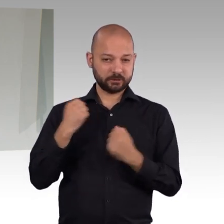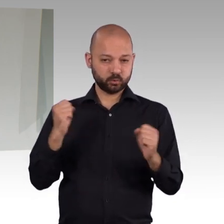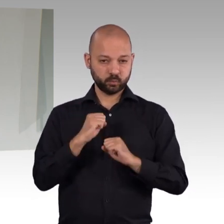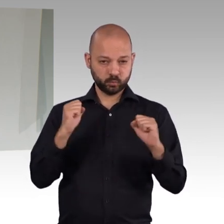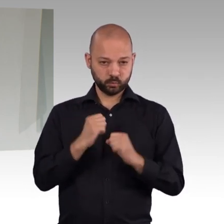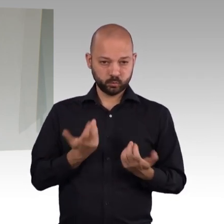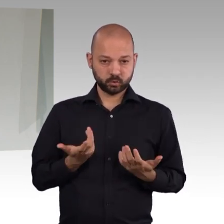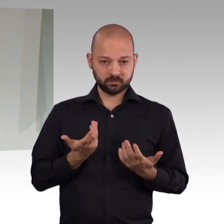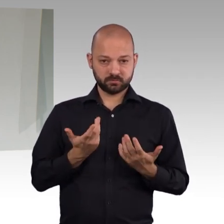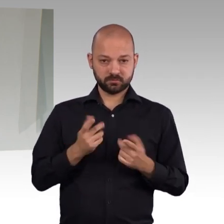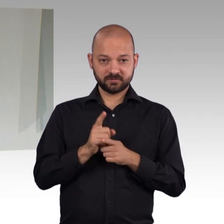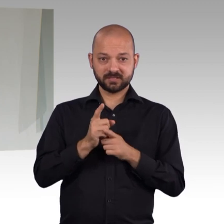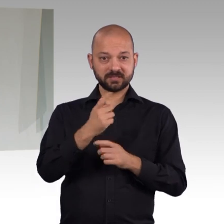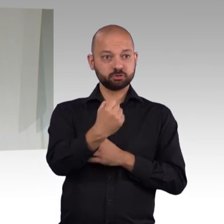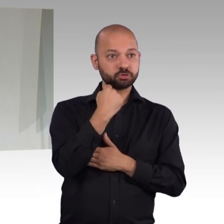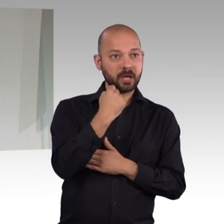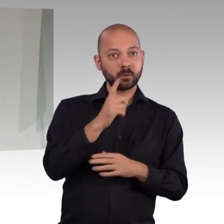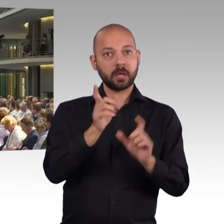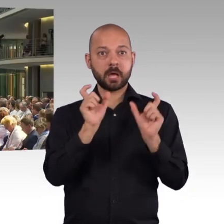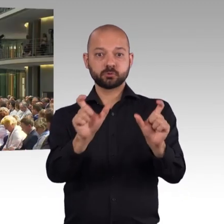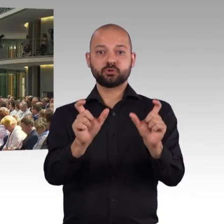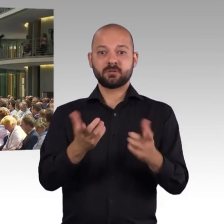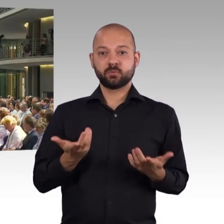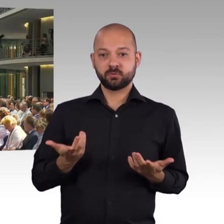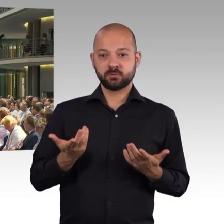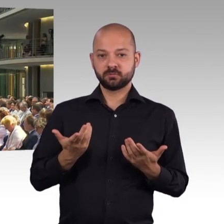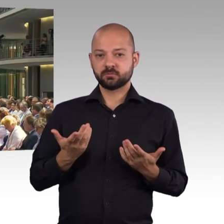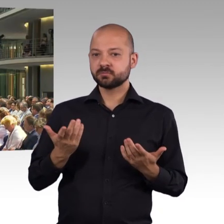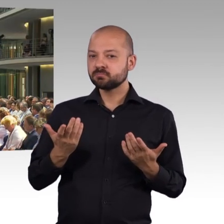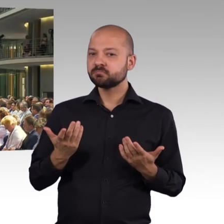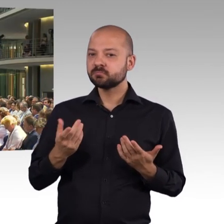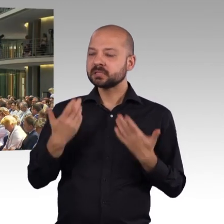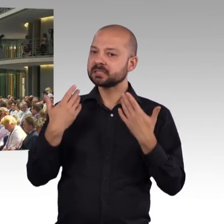deutscher Außenpolitik diskutiert wurde. Die scheinen ja offensichtlich vorbei zu sein.